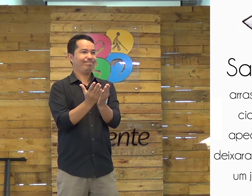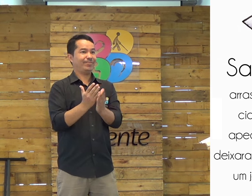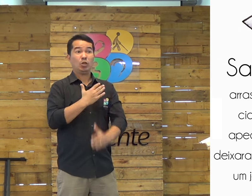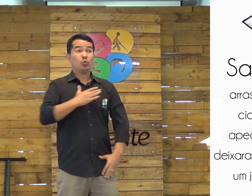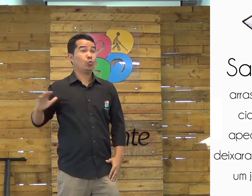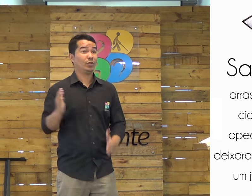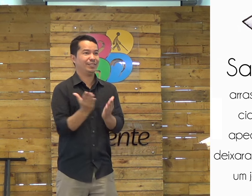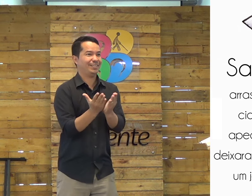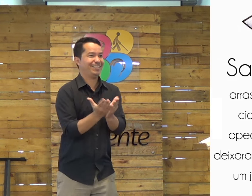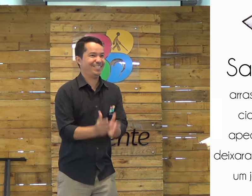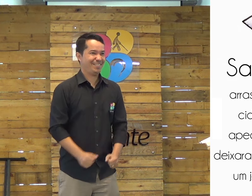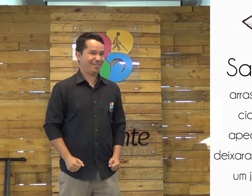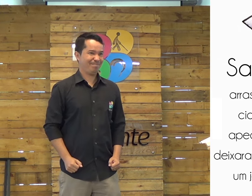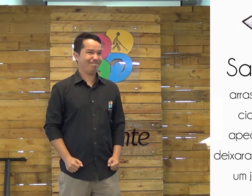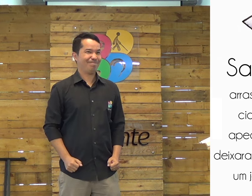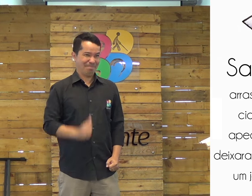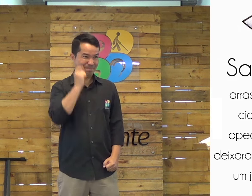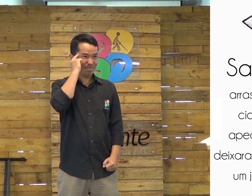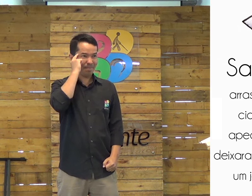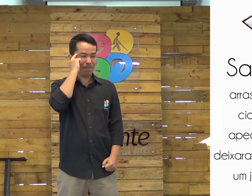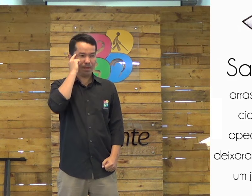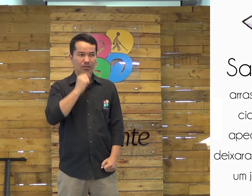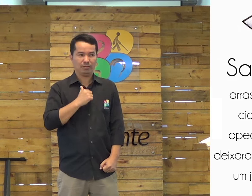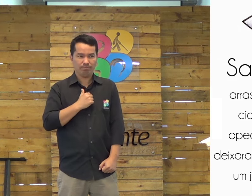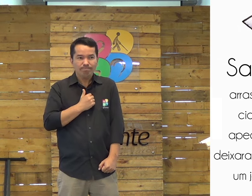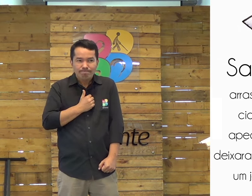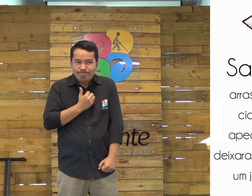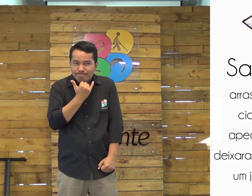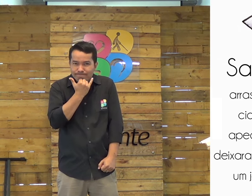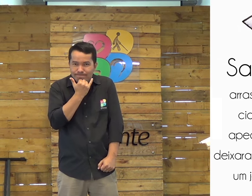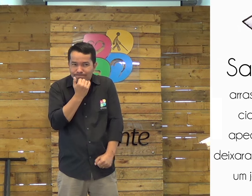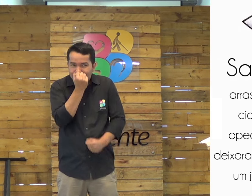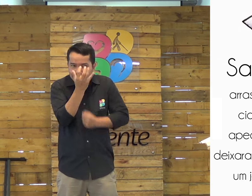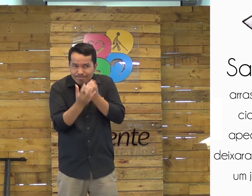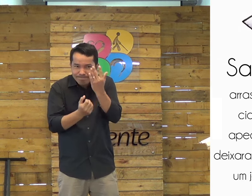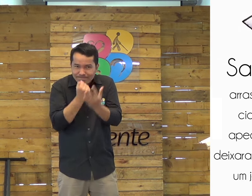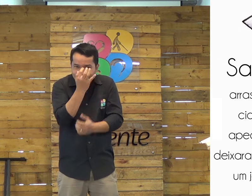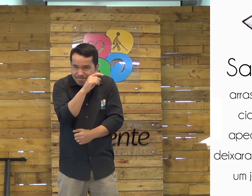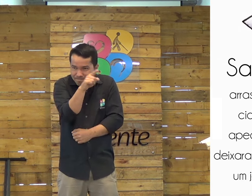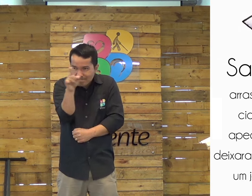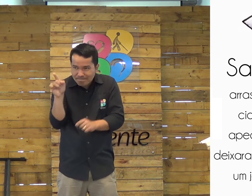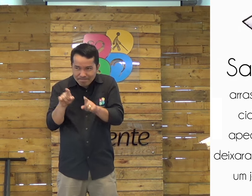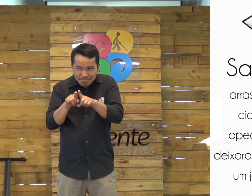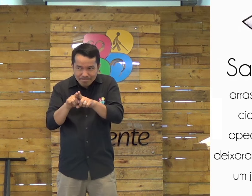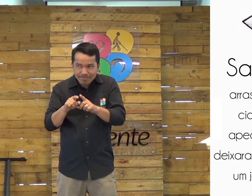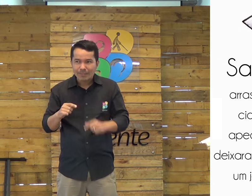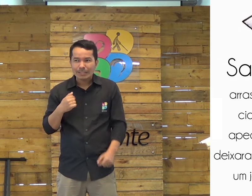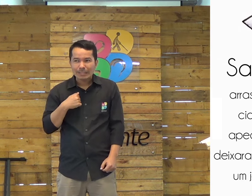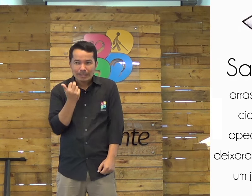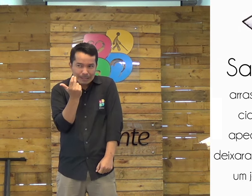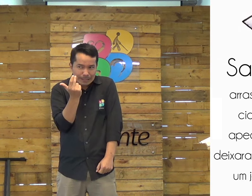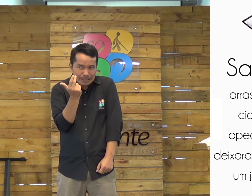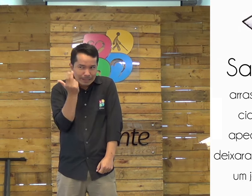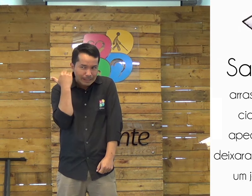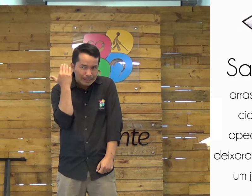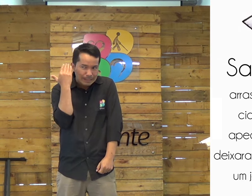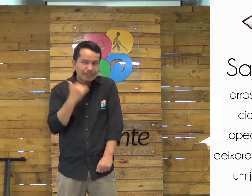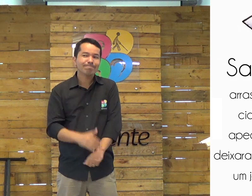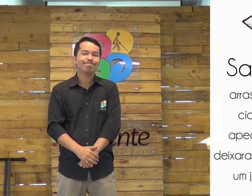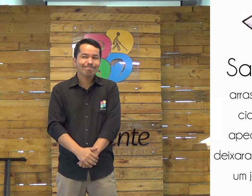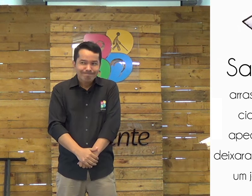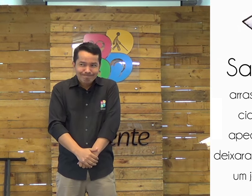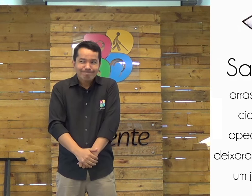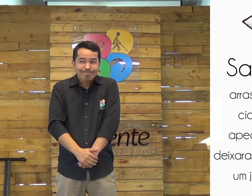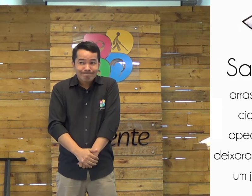Porque ele não gostava, ele odiava os cristãos. Você entende? Olha, eu vou contar pra vocês, hein? Que